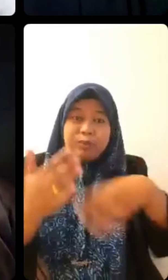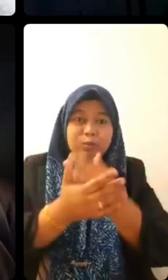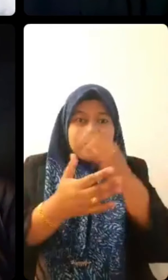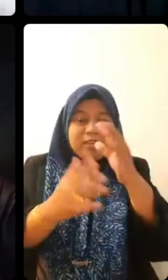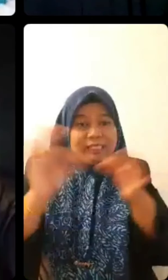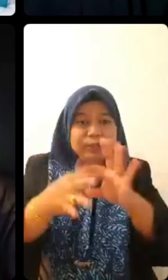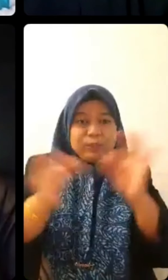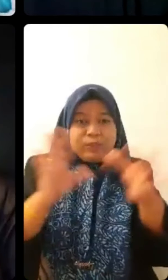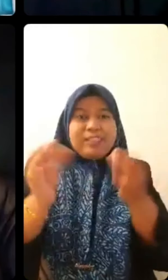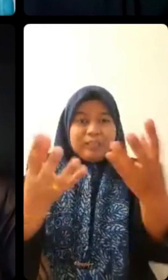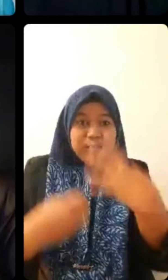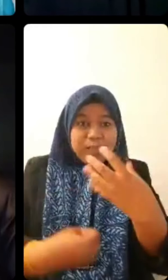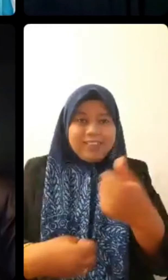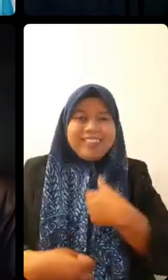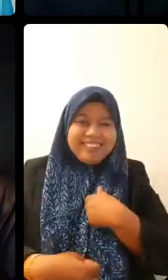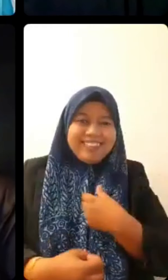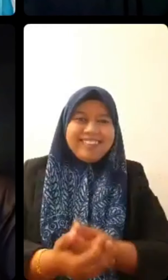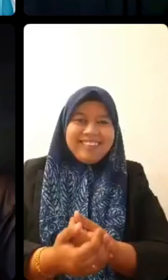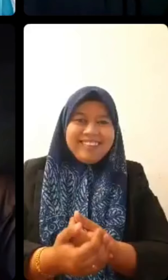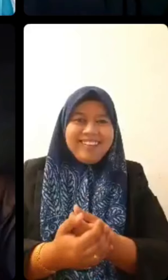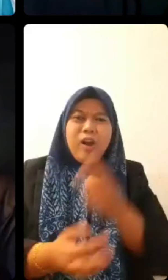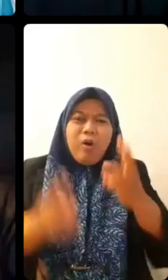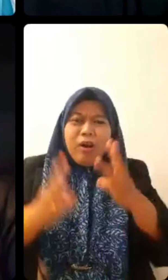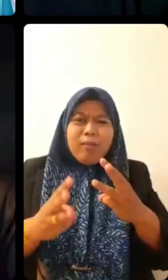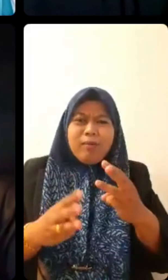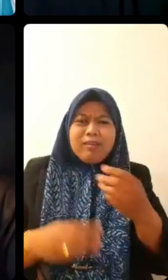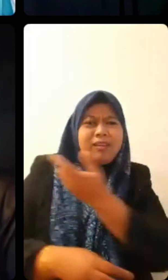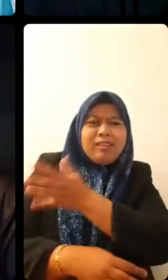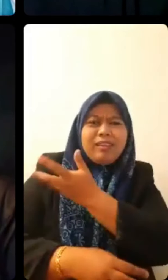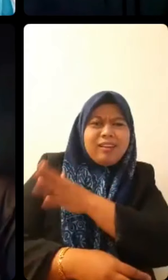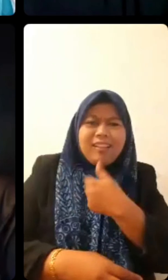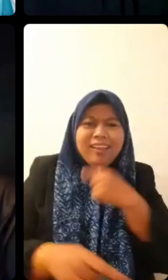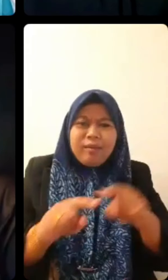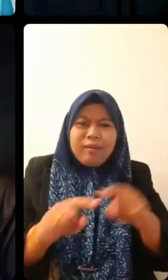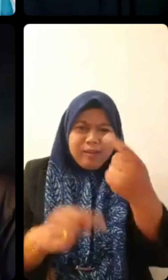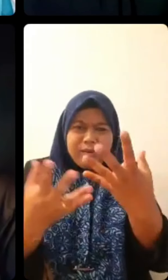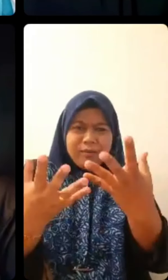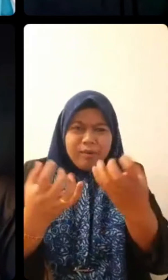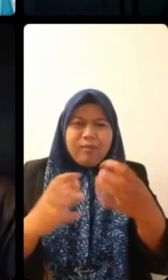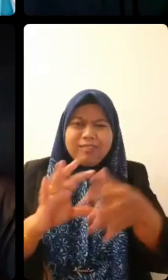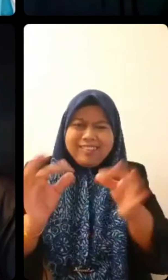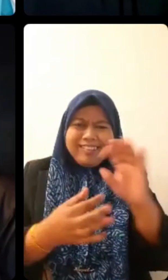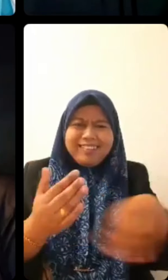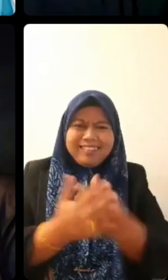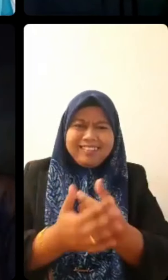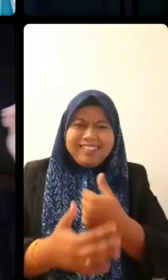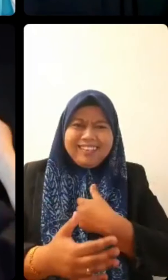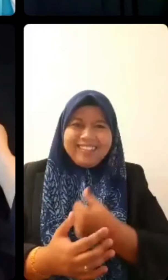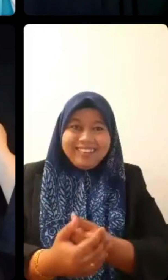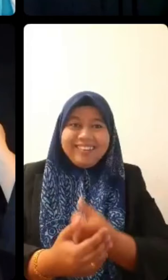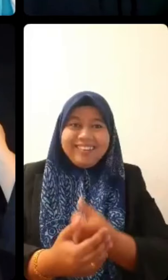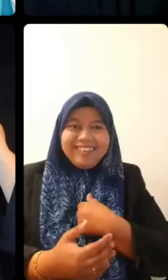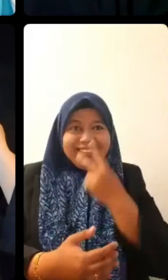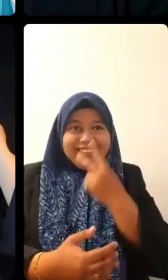lah. Betapa dia orang ingin untuk berkomunikasi macam kita. Dunia mereka memang sunyi. Sebab